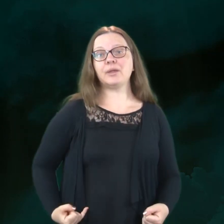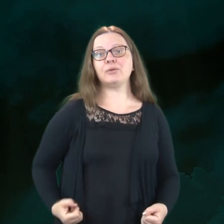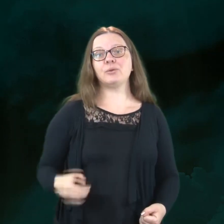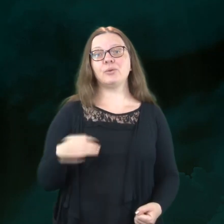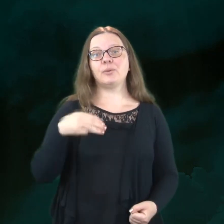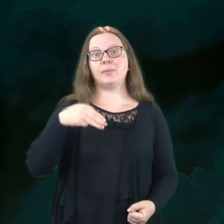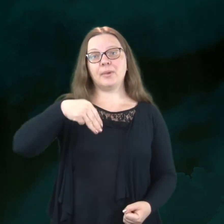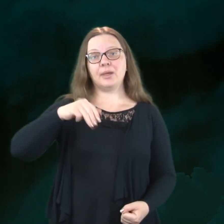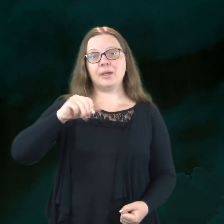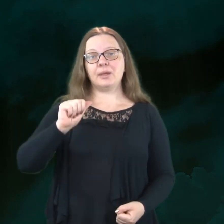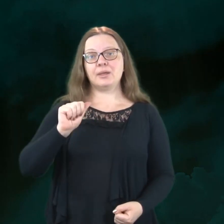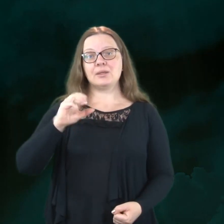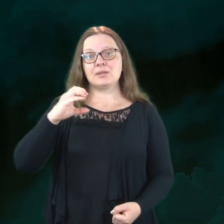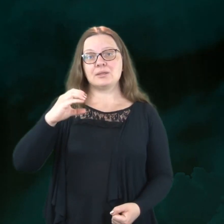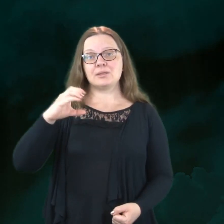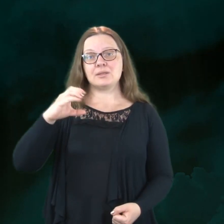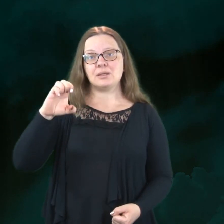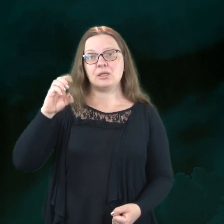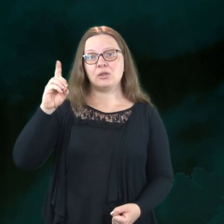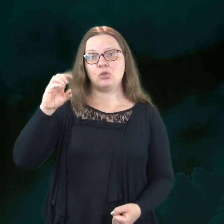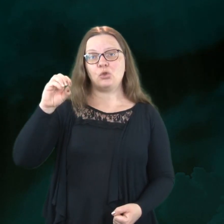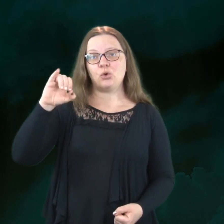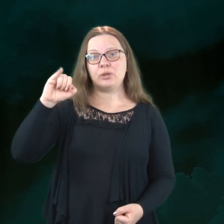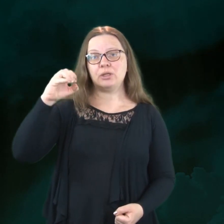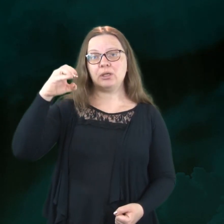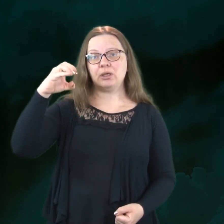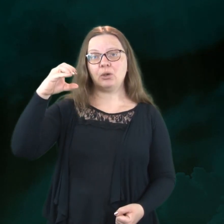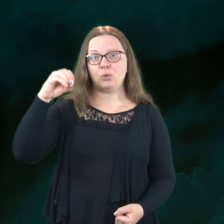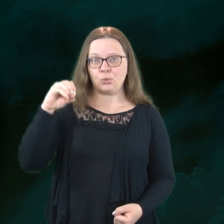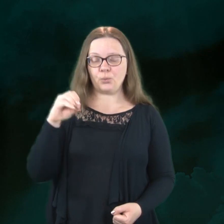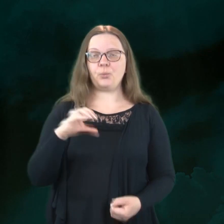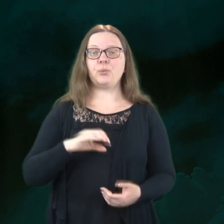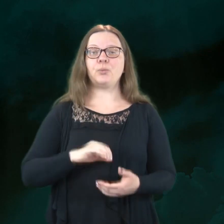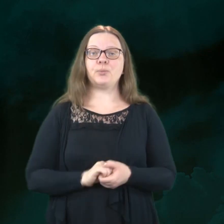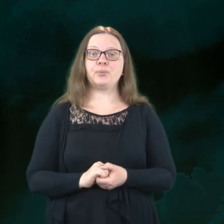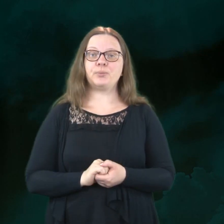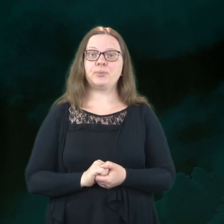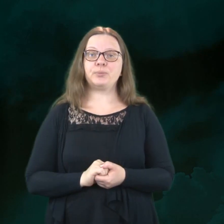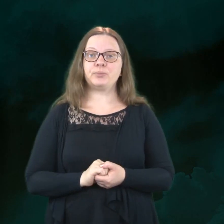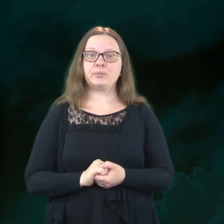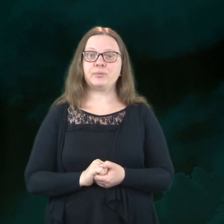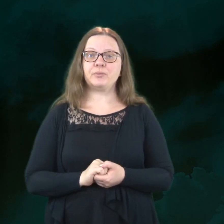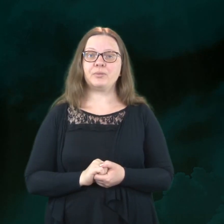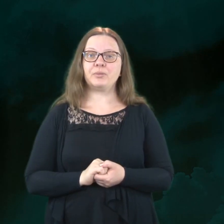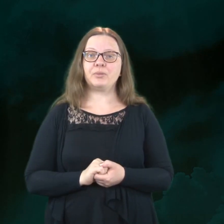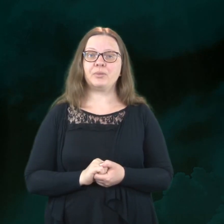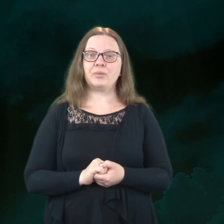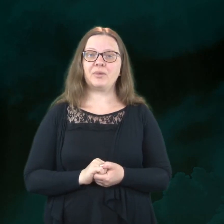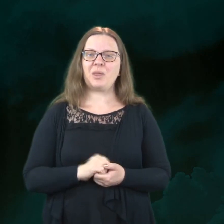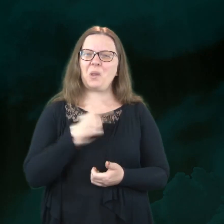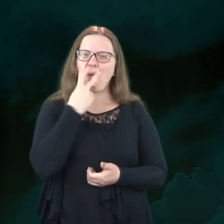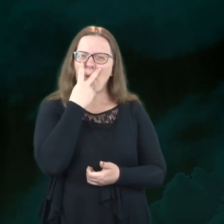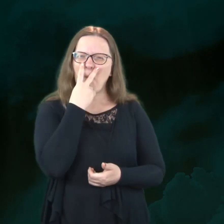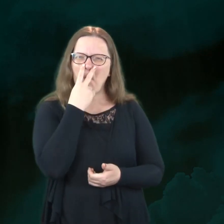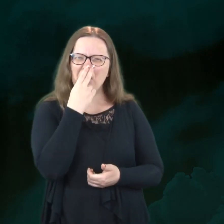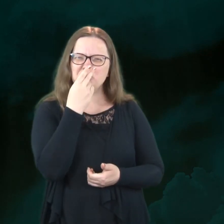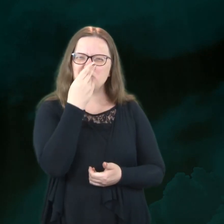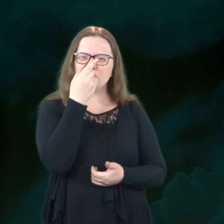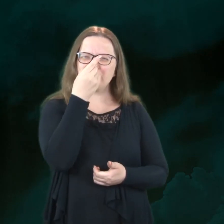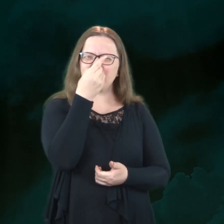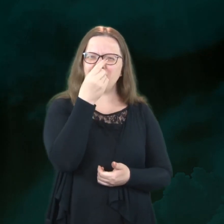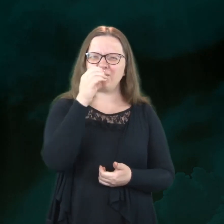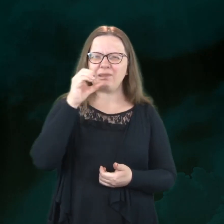macedônico muito rapidamente. Ele, se eu não me engano, são apenas 10 anos de conquista,